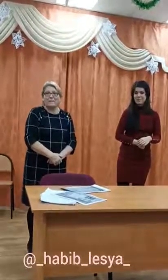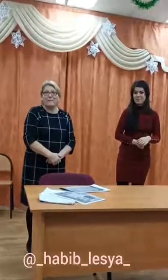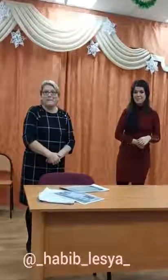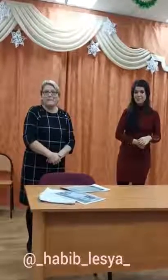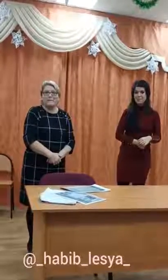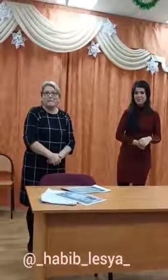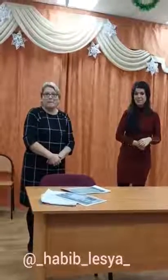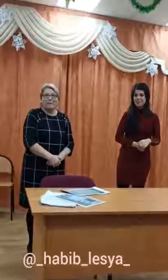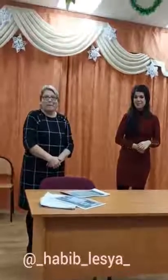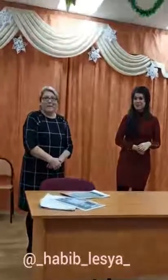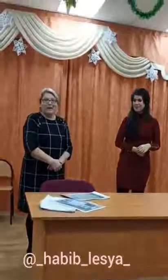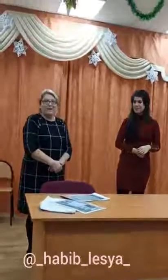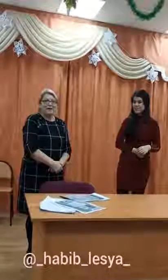устала.